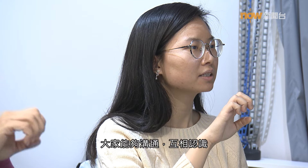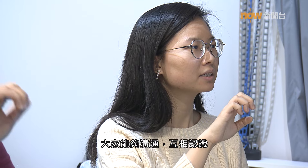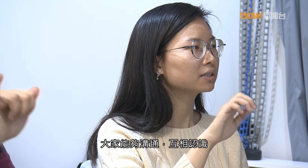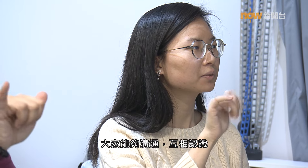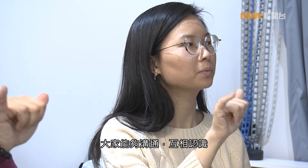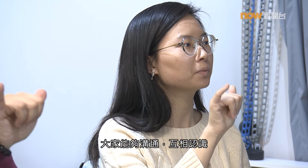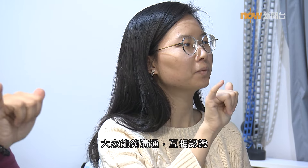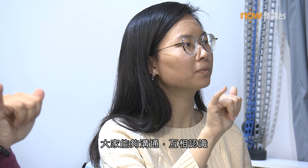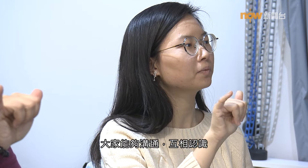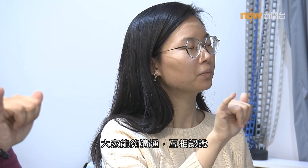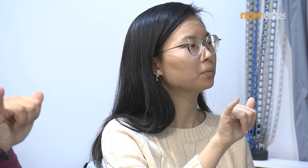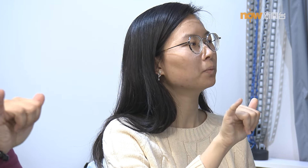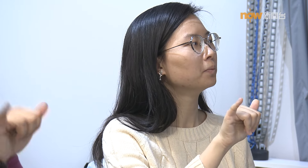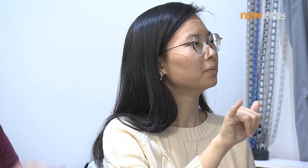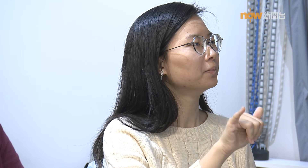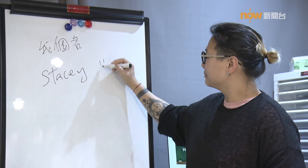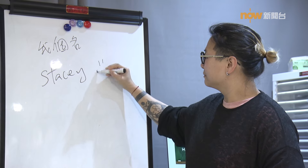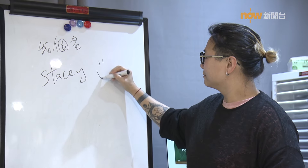互相认识到咯。